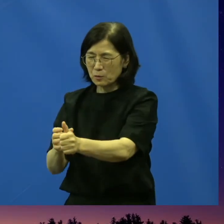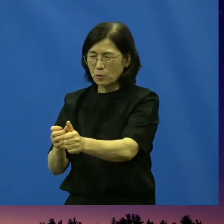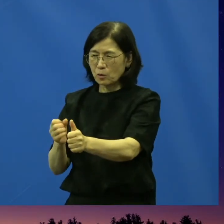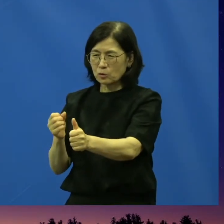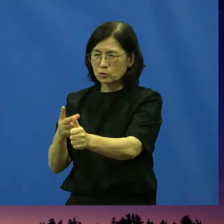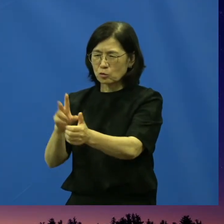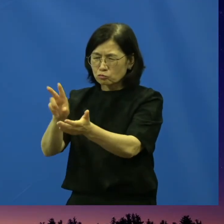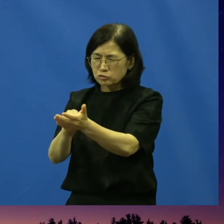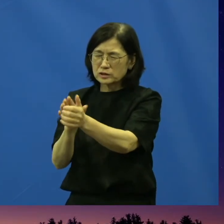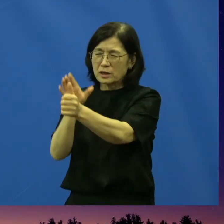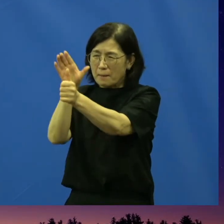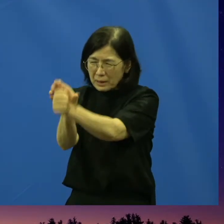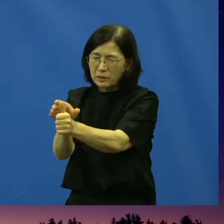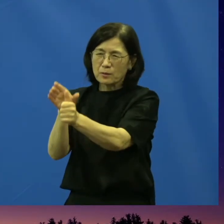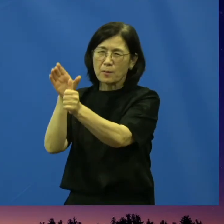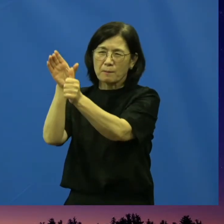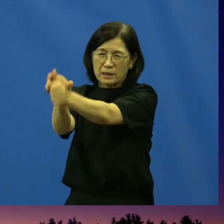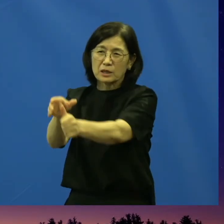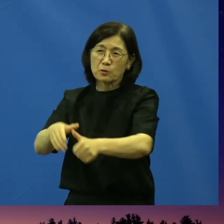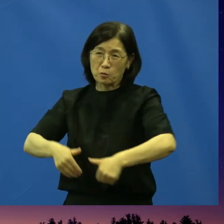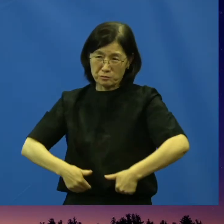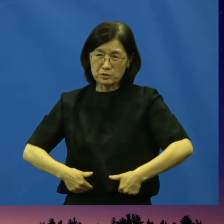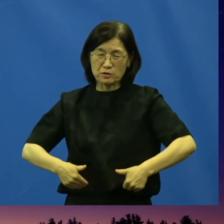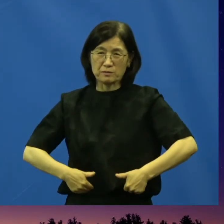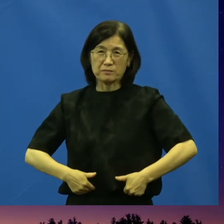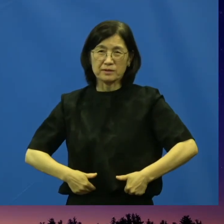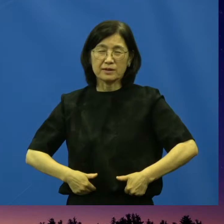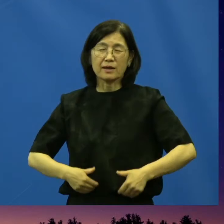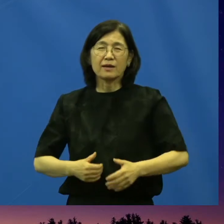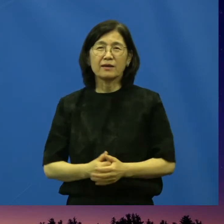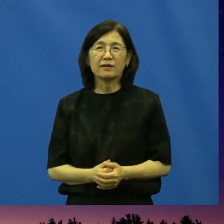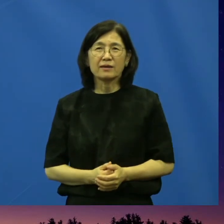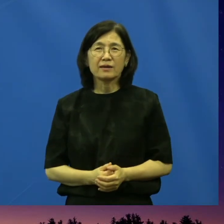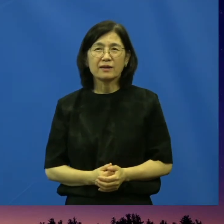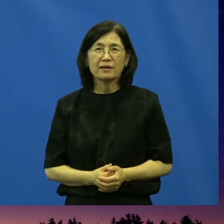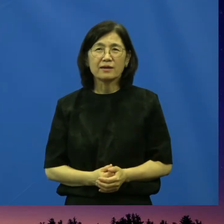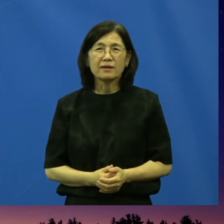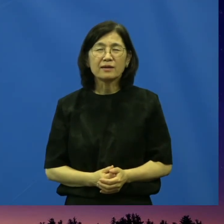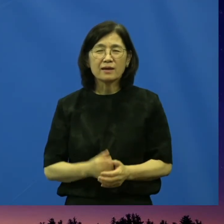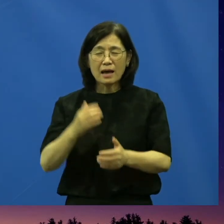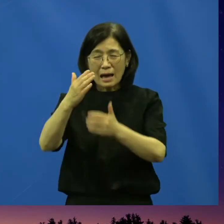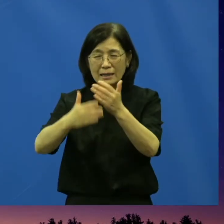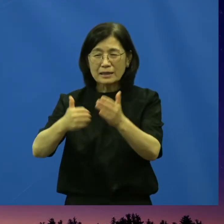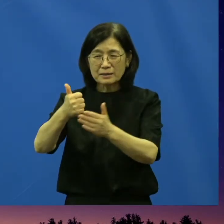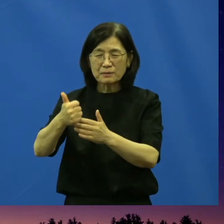주님은 계속 우리에게 말씀하세요. 나에게 맡기라. 내가 너를 돌봐주겠다. 내 어깨에 기대라.